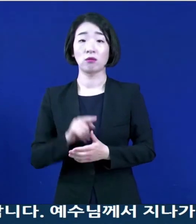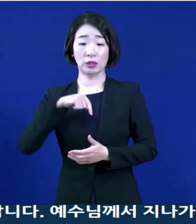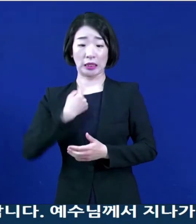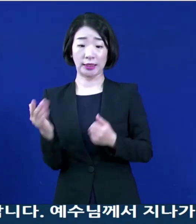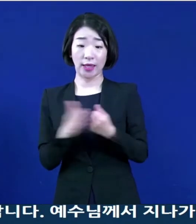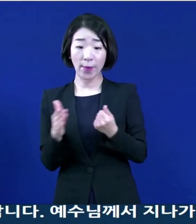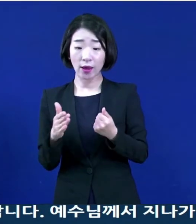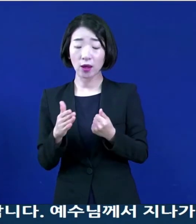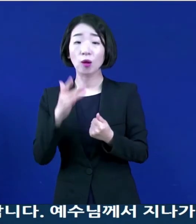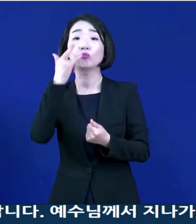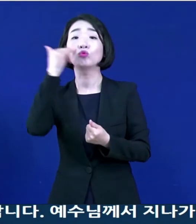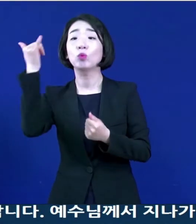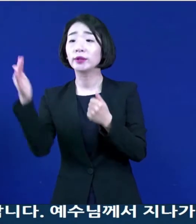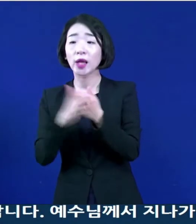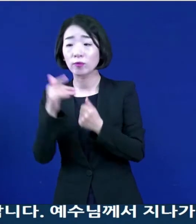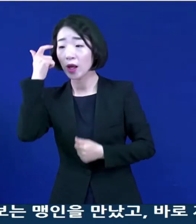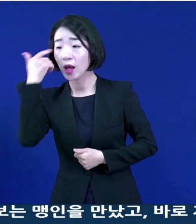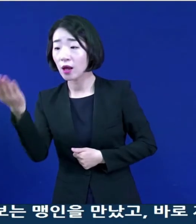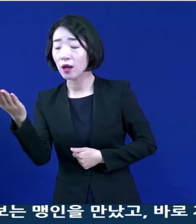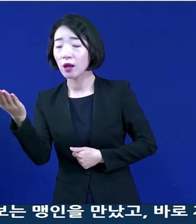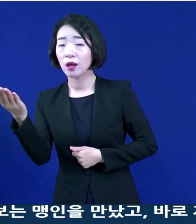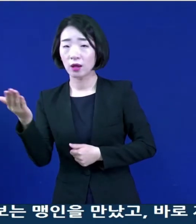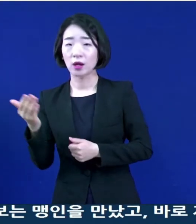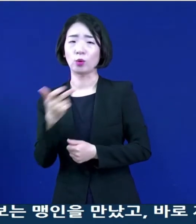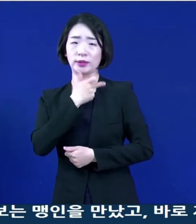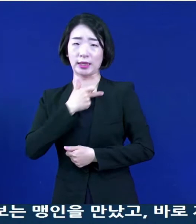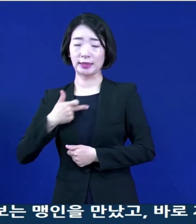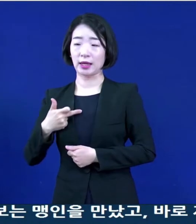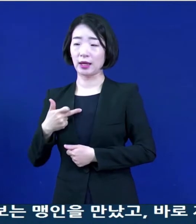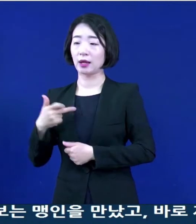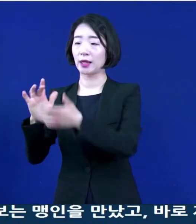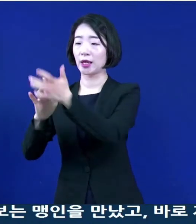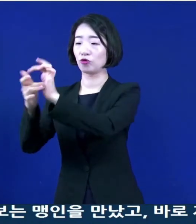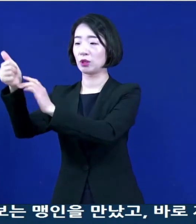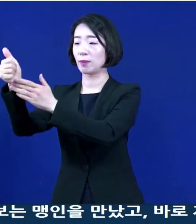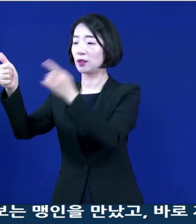자기입니까? 부모입니까? 라고 물어보고 있죠.